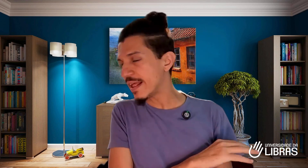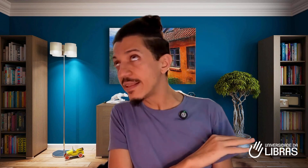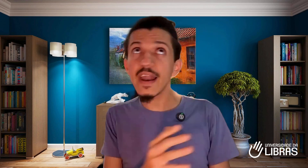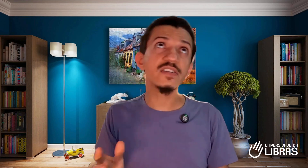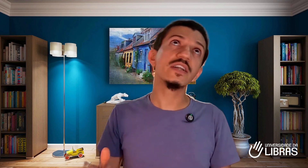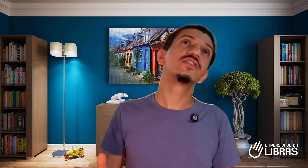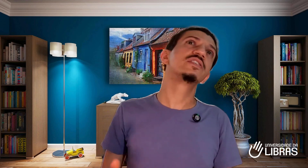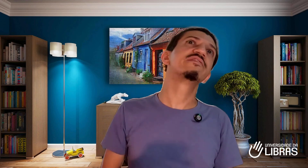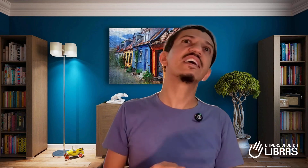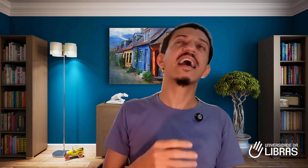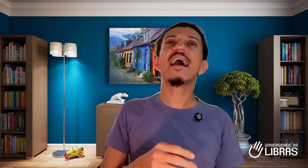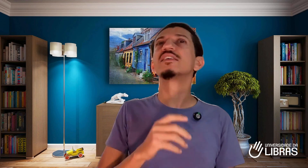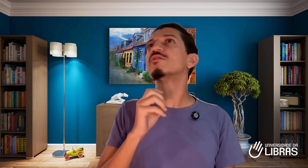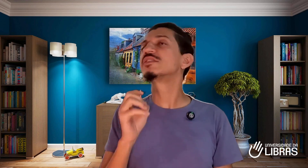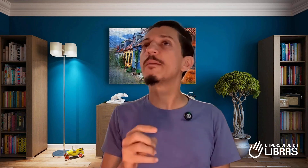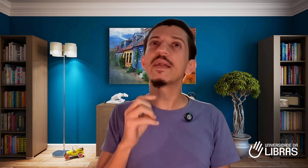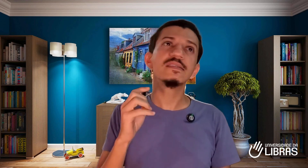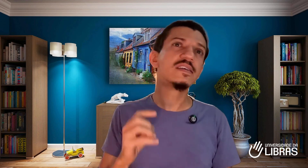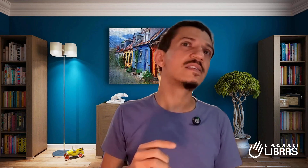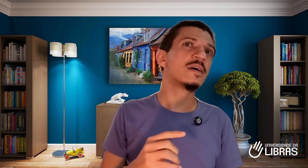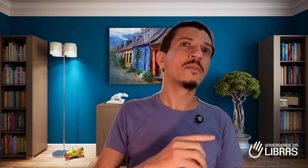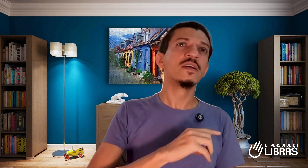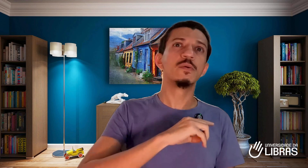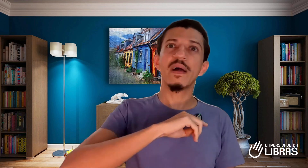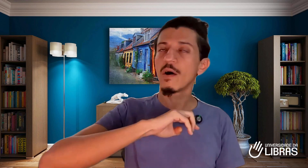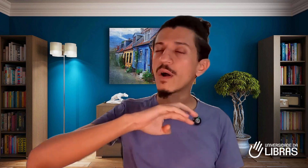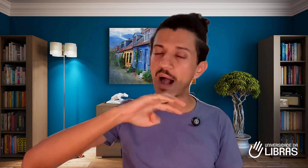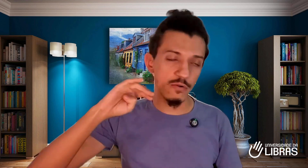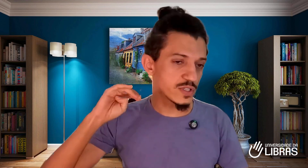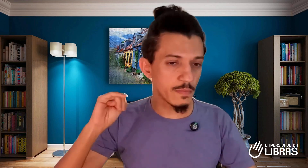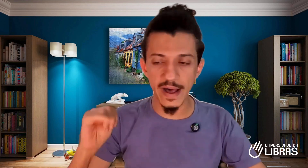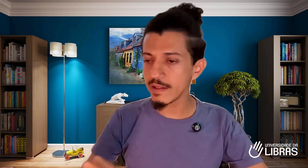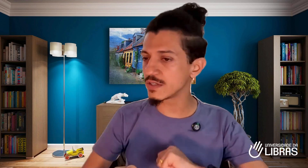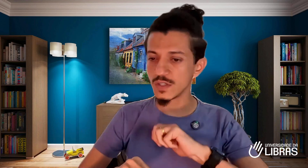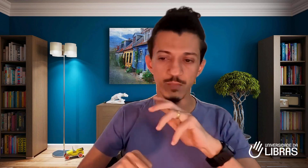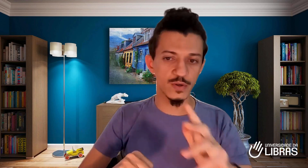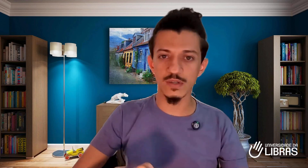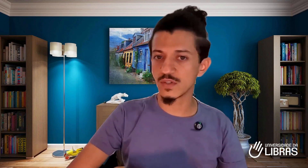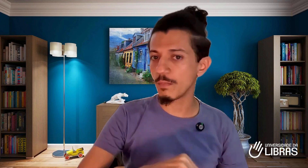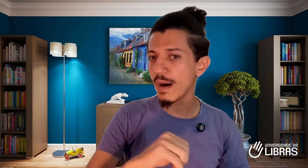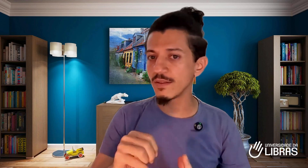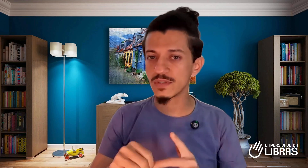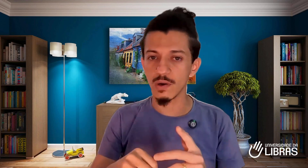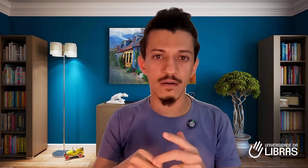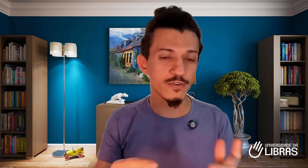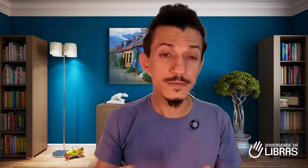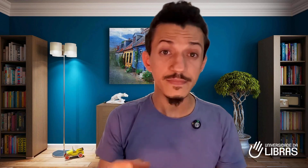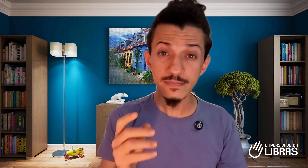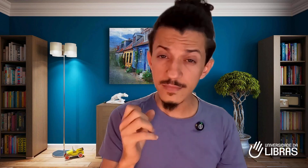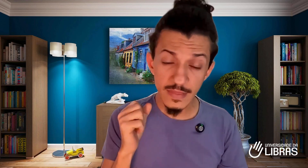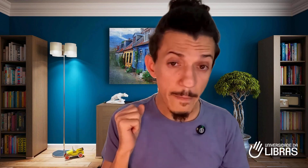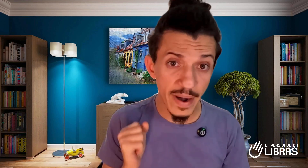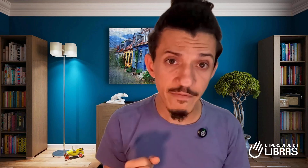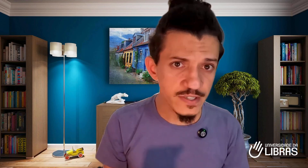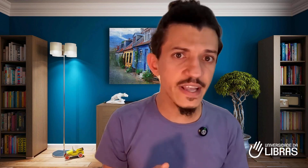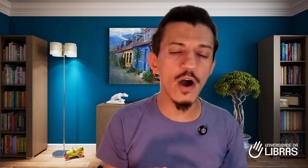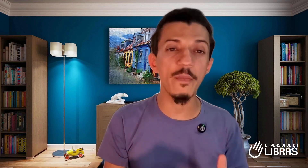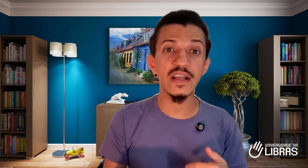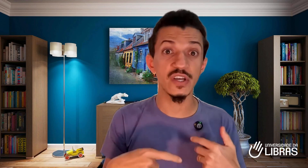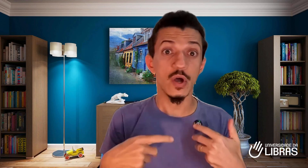a dirigir de verdade, você precisa de pegar o carro do seu marido, da sua esposa, do seu pai, do seu avô, para você realmente usar